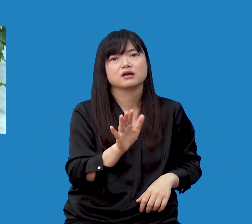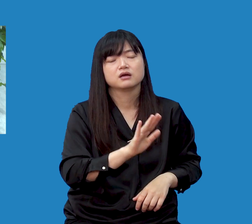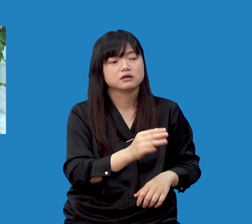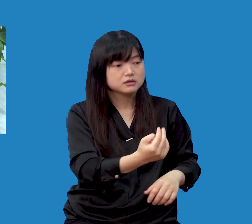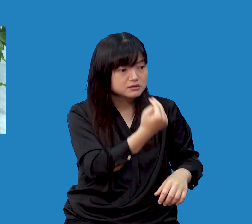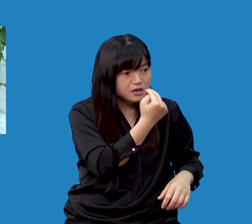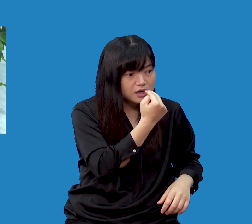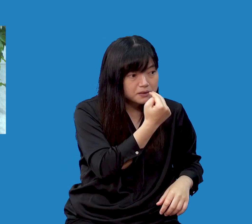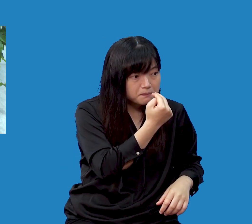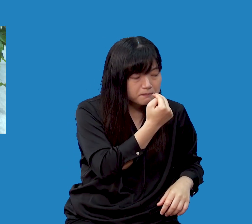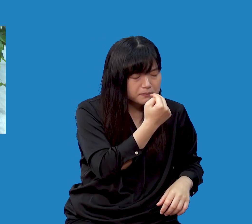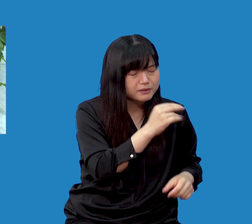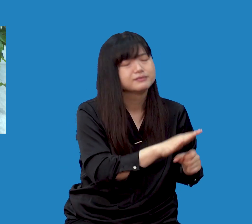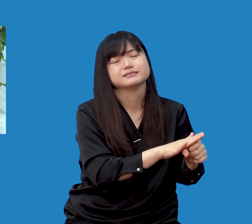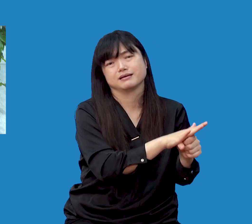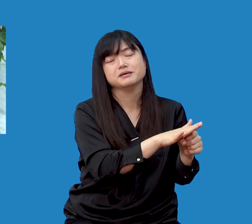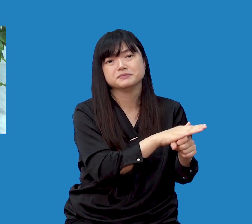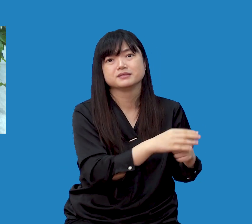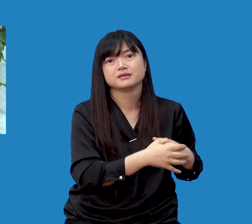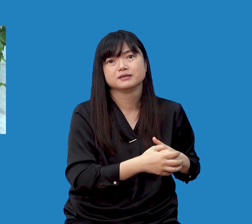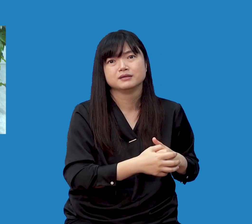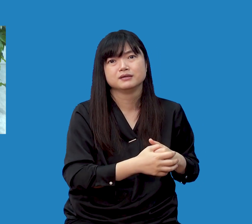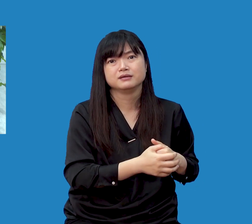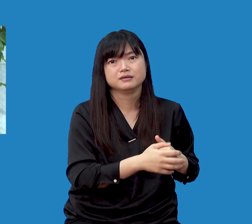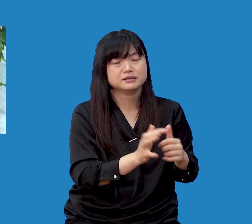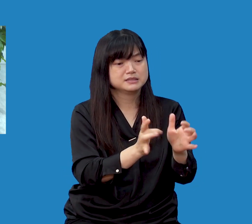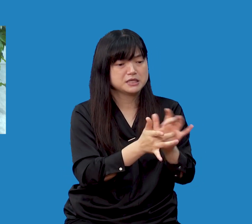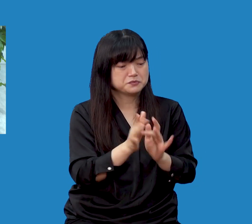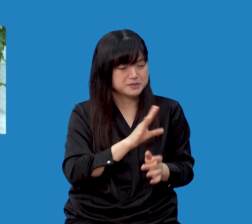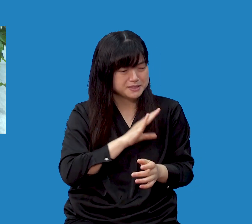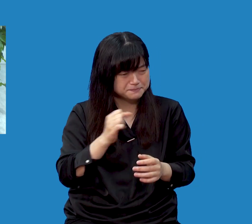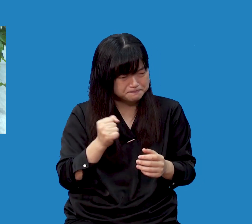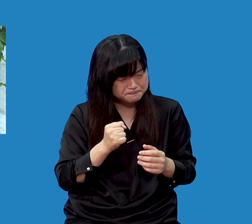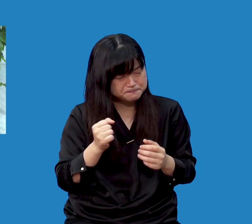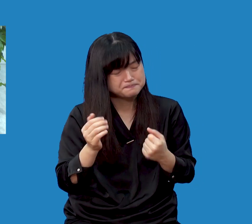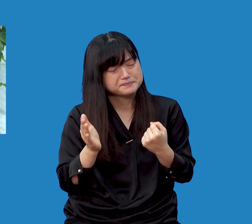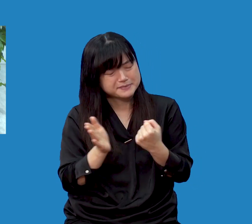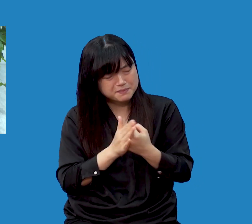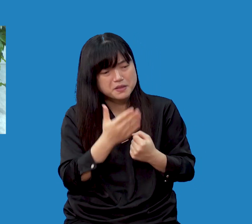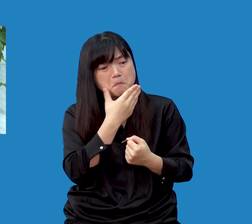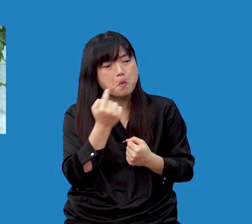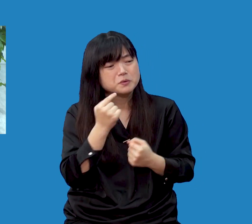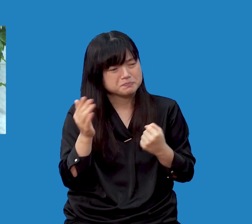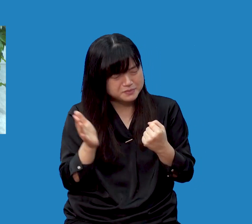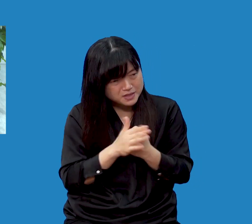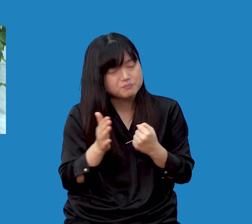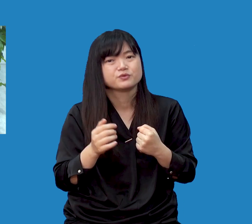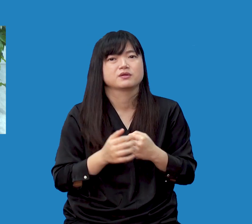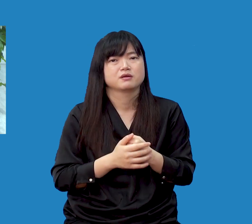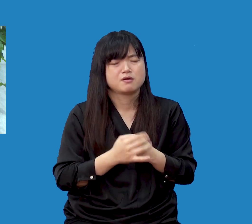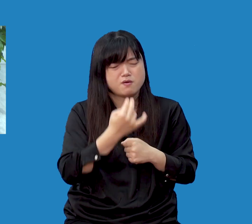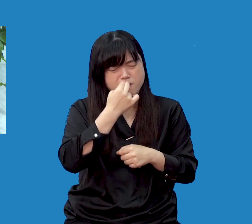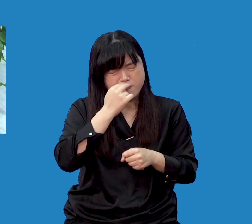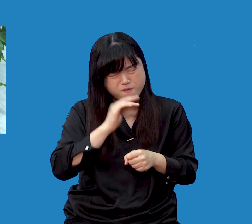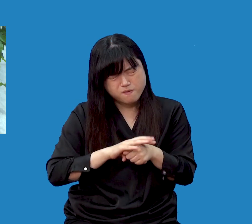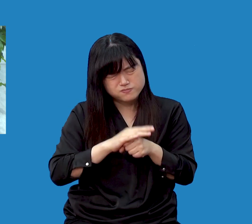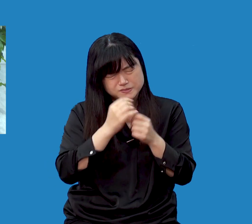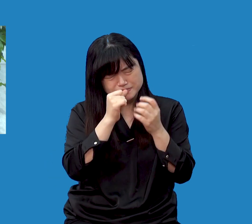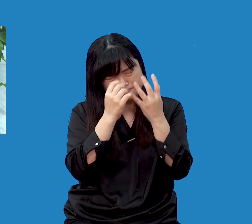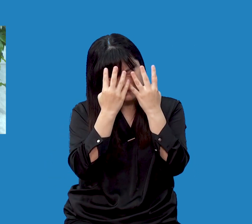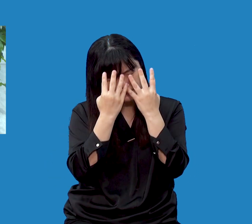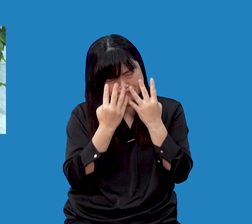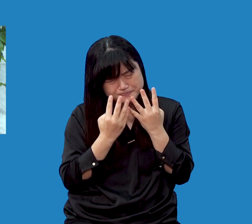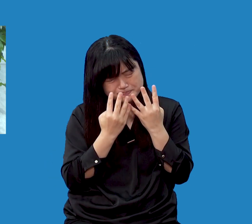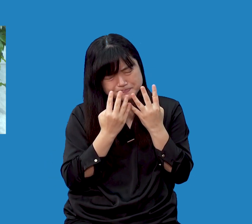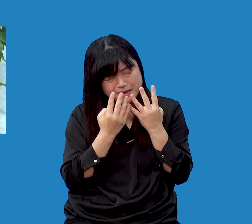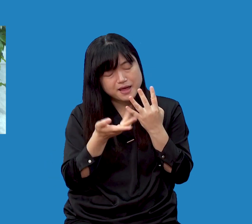생명을 사랑합니다. 예수 이름 때문에, 복음 때문에 억울하게 감옥에 갇혀도